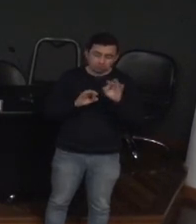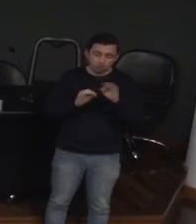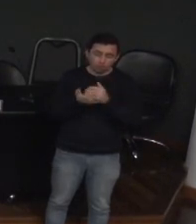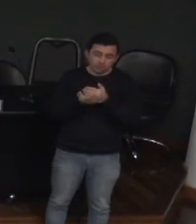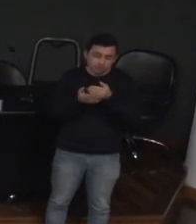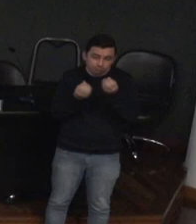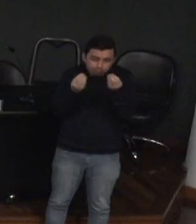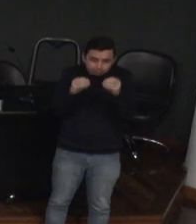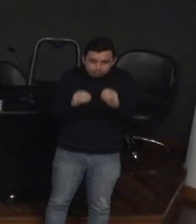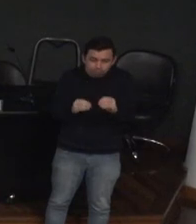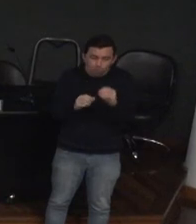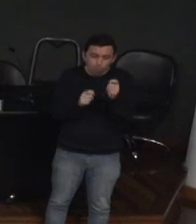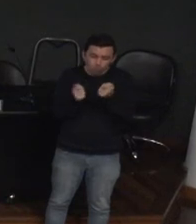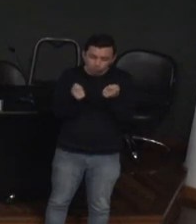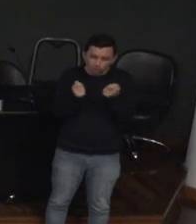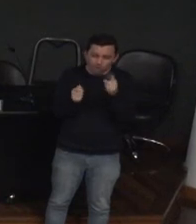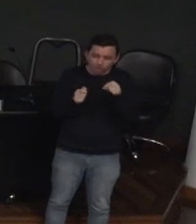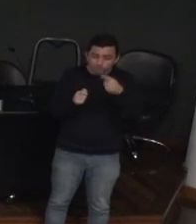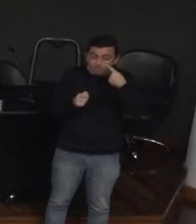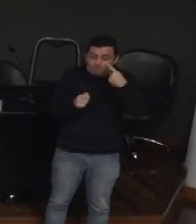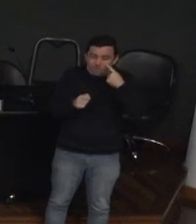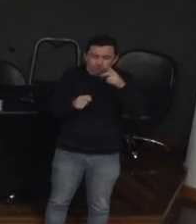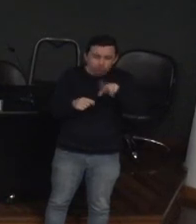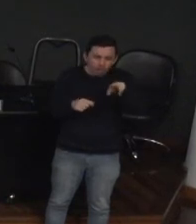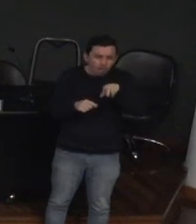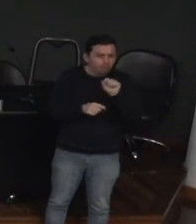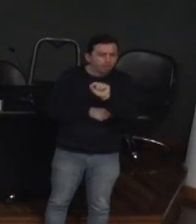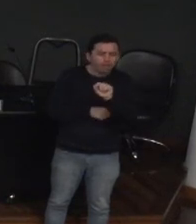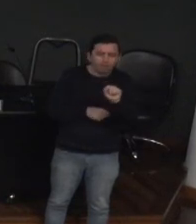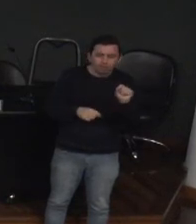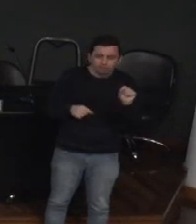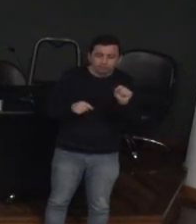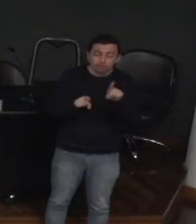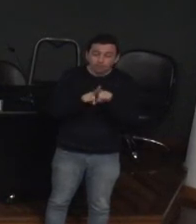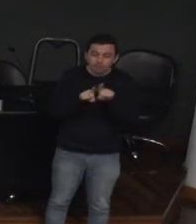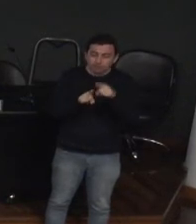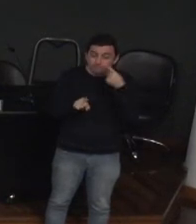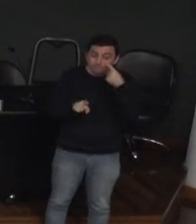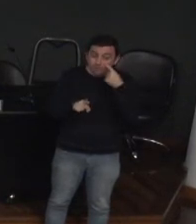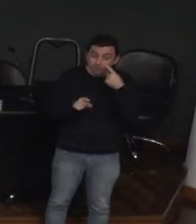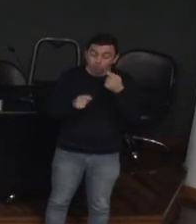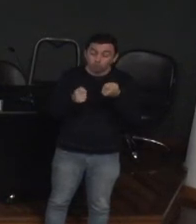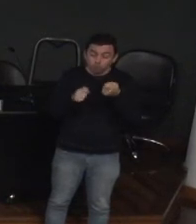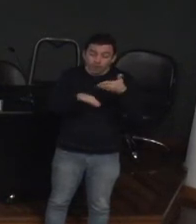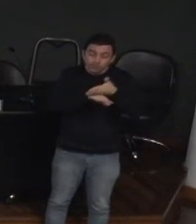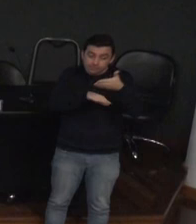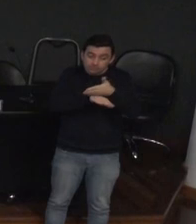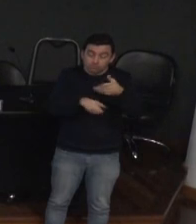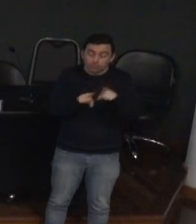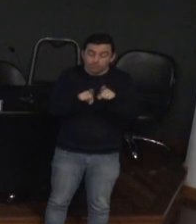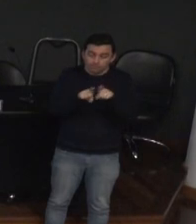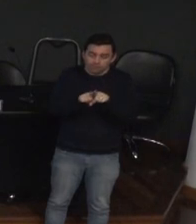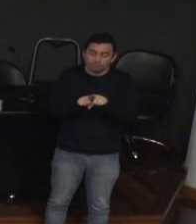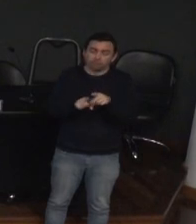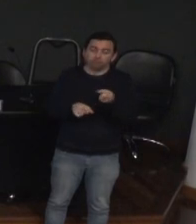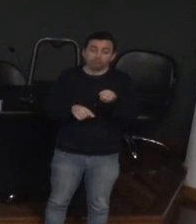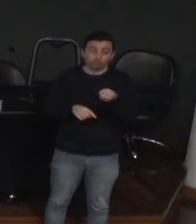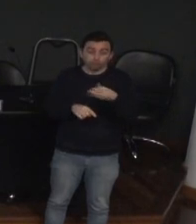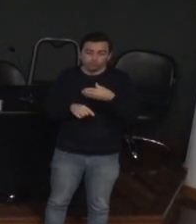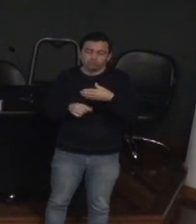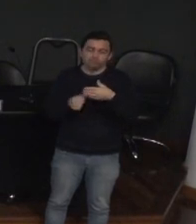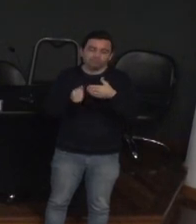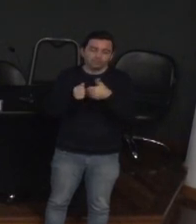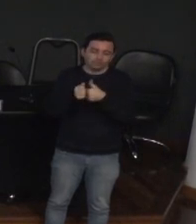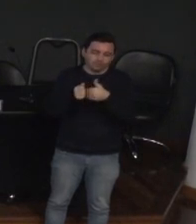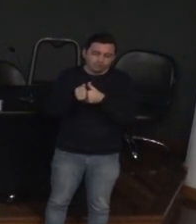seria o mapeamento dos usuários, uma auditoria periódica desses usuários e controle de acessos e atualização de senhas. E